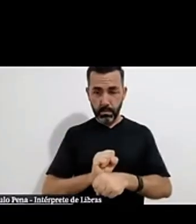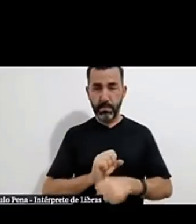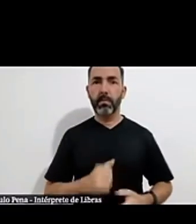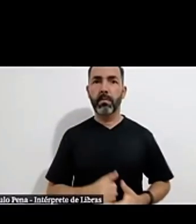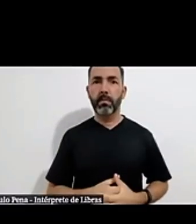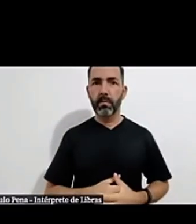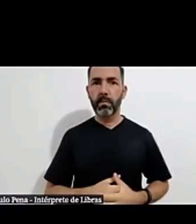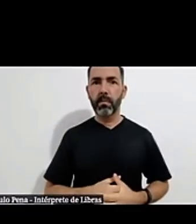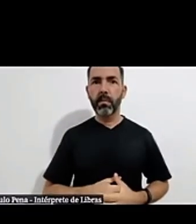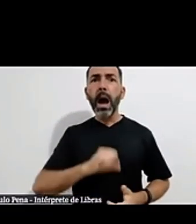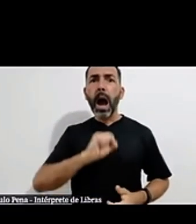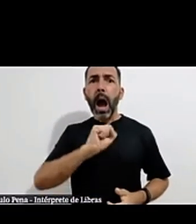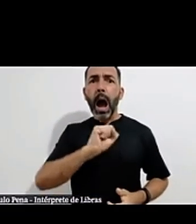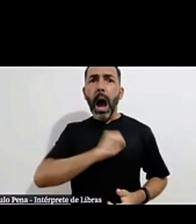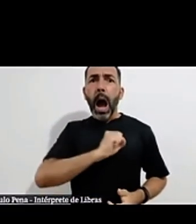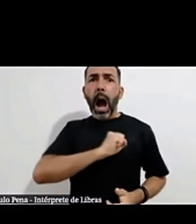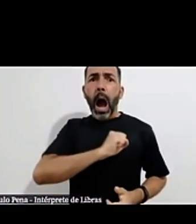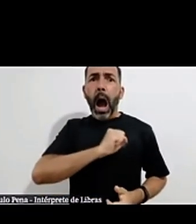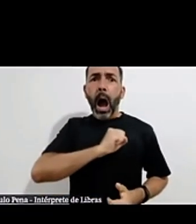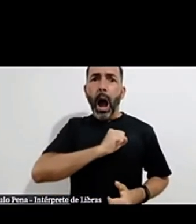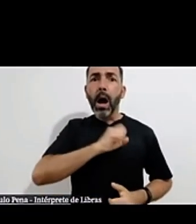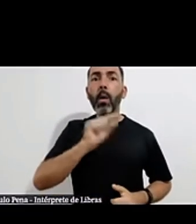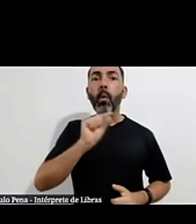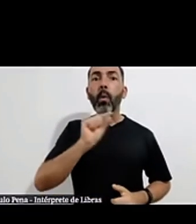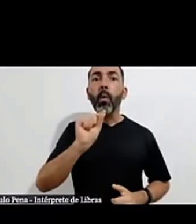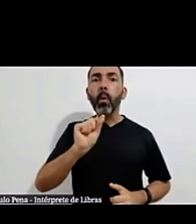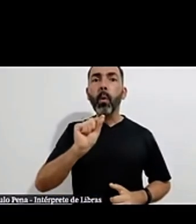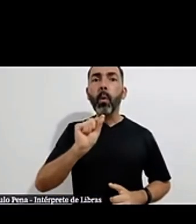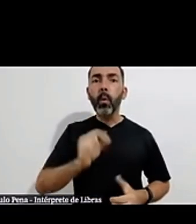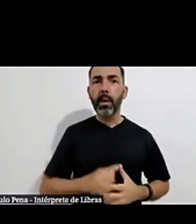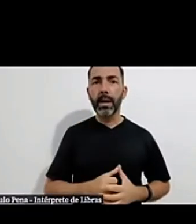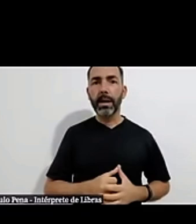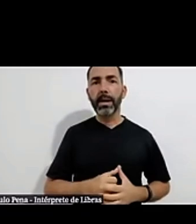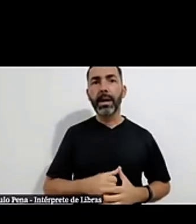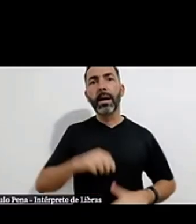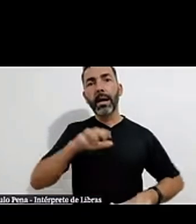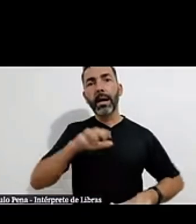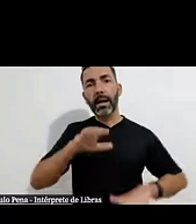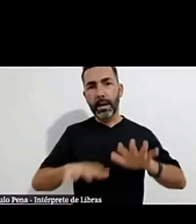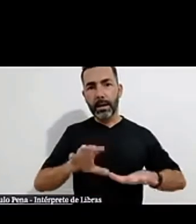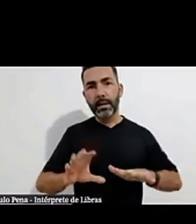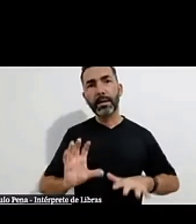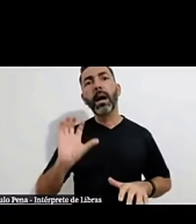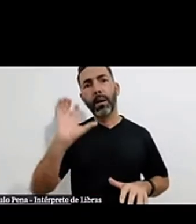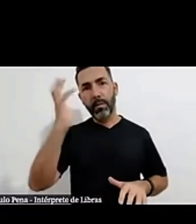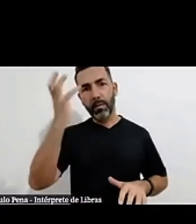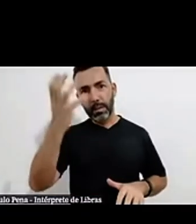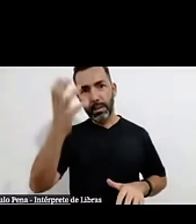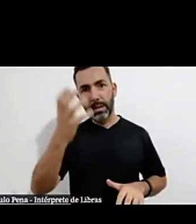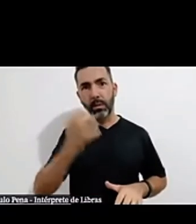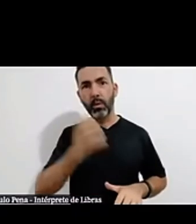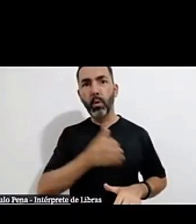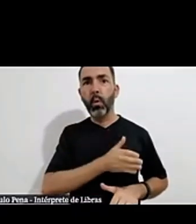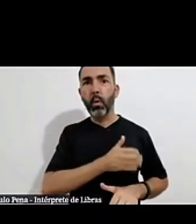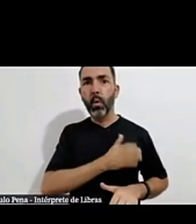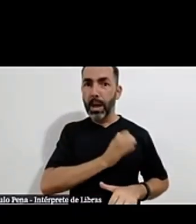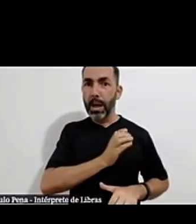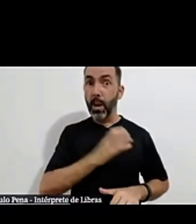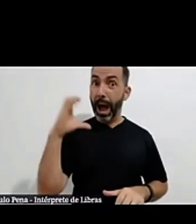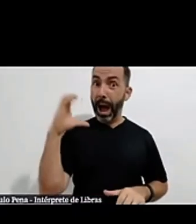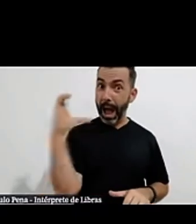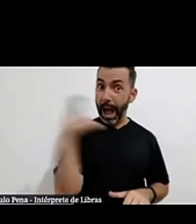doença relacionada às alterações do ritmo cardíaco, né, dos